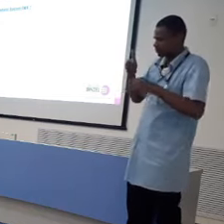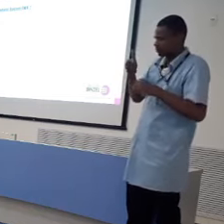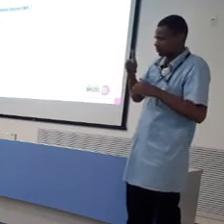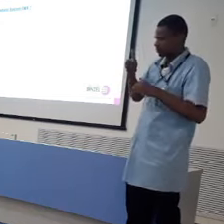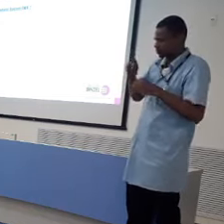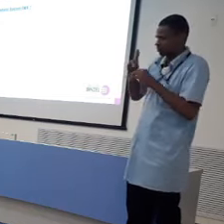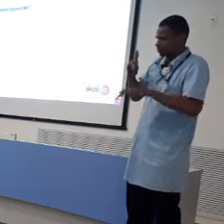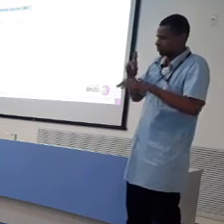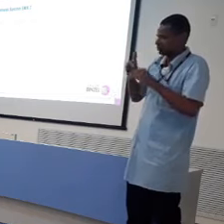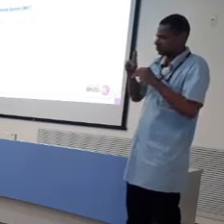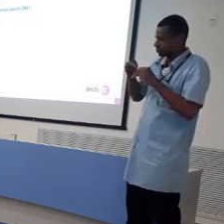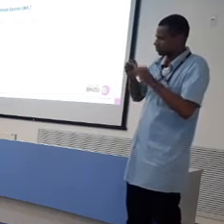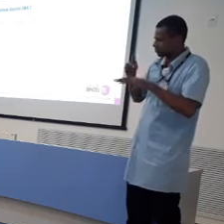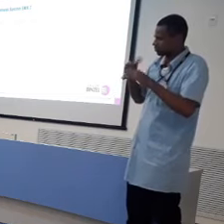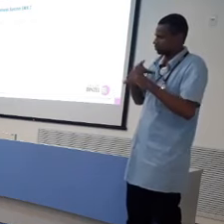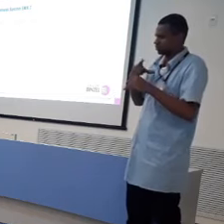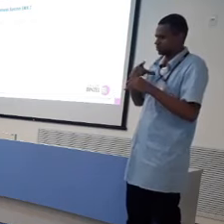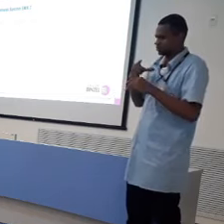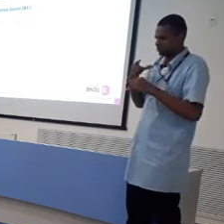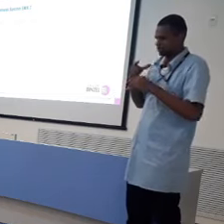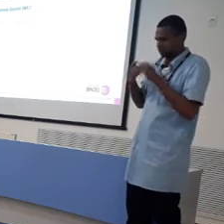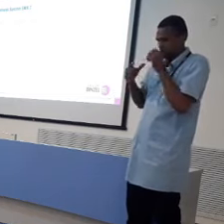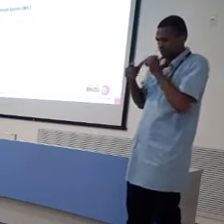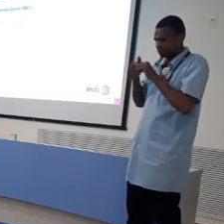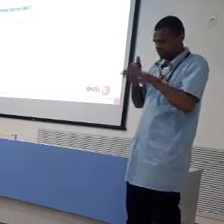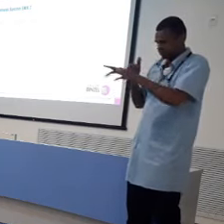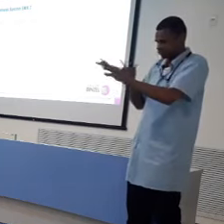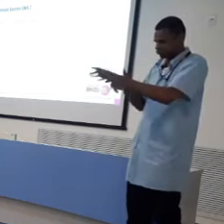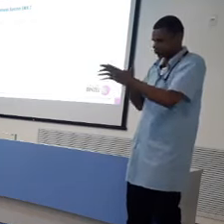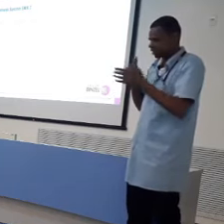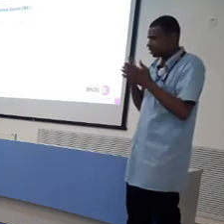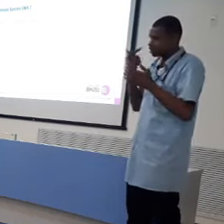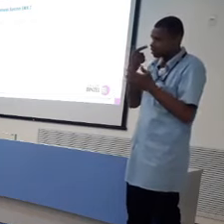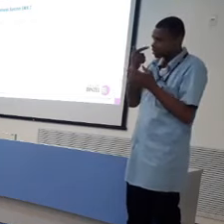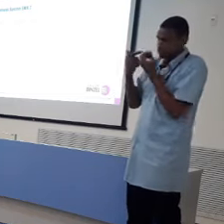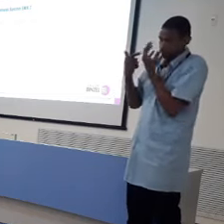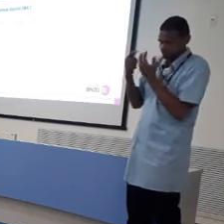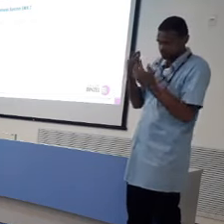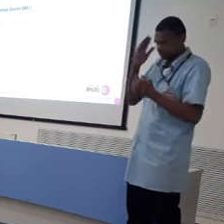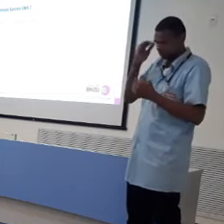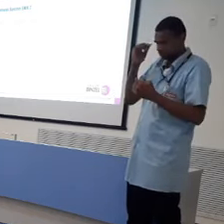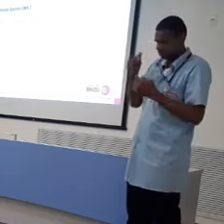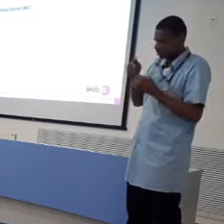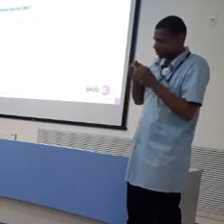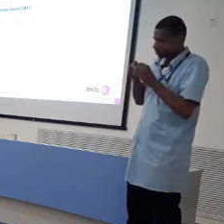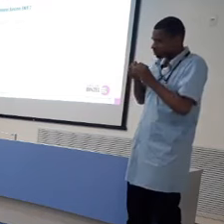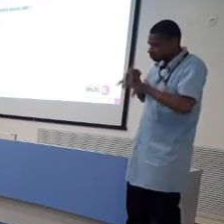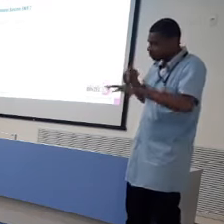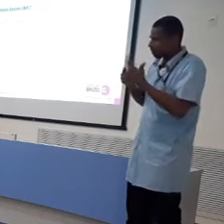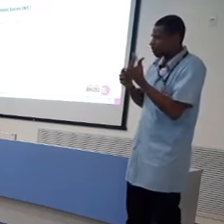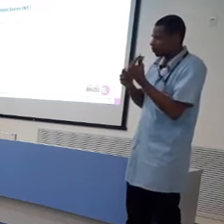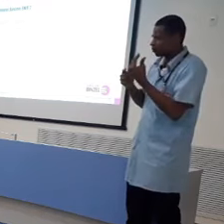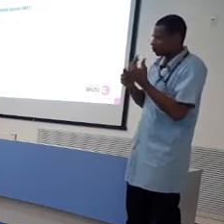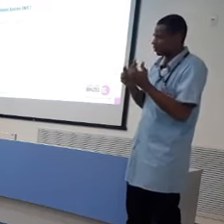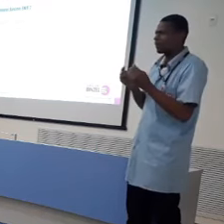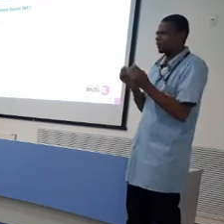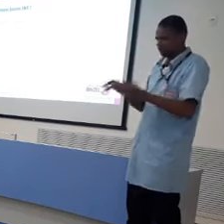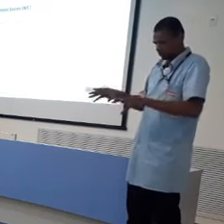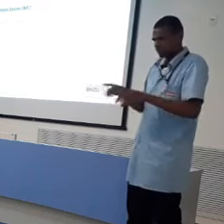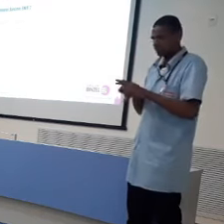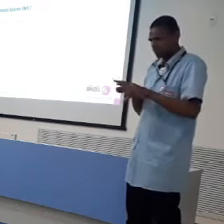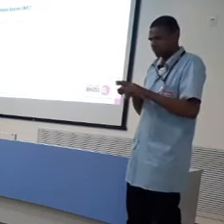aquele pico de gás, com velocidade. E depois ele volta ao normal. Esse fluxo de gás, esse